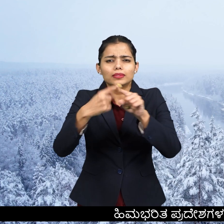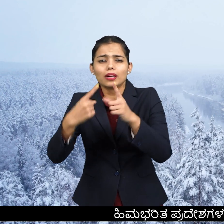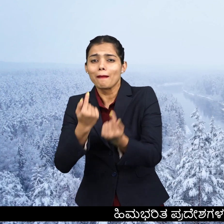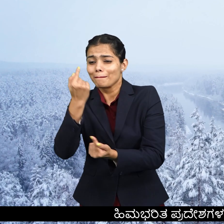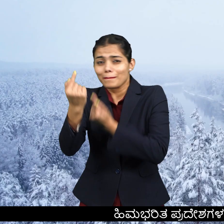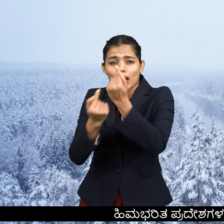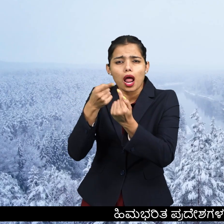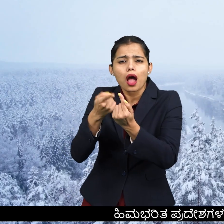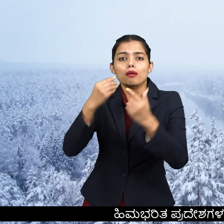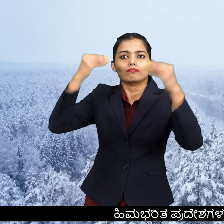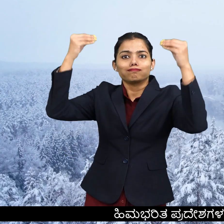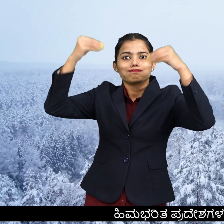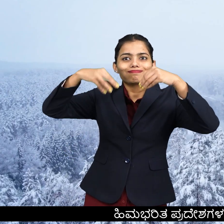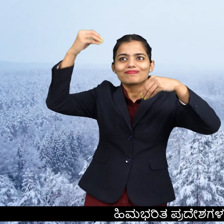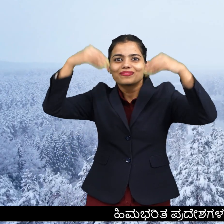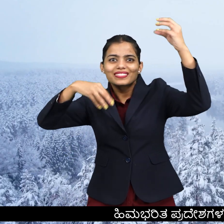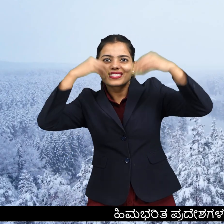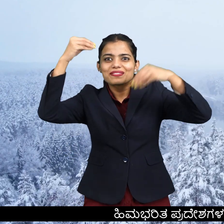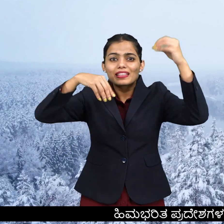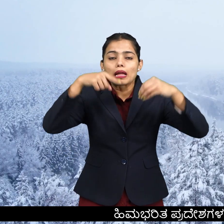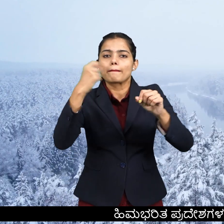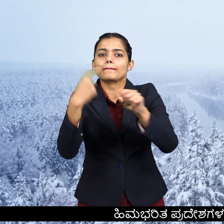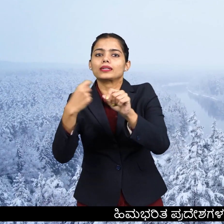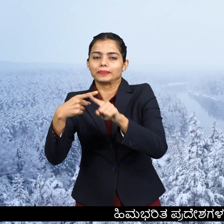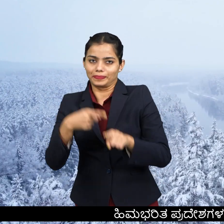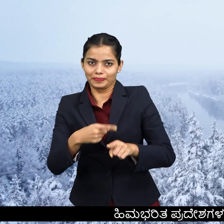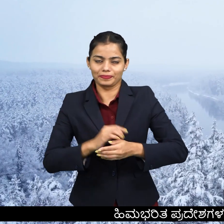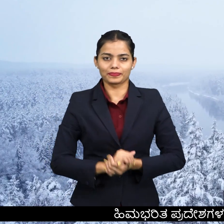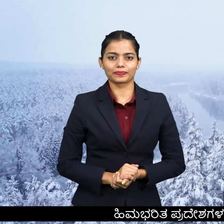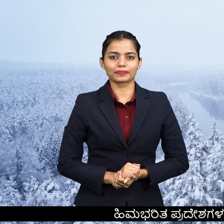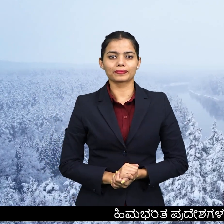ಹಿಮಭರಿತ ಪ್ರದೇಶಗಳ ಸಸ್ಯಗಳಲ್ಲಿ ಹೊಂದಾಣಿಕೆ.